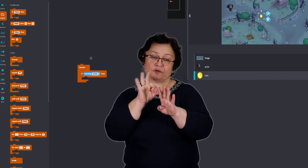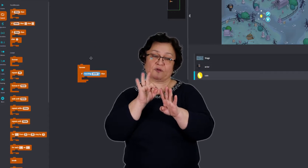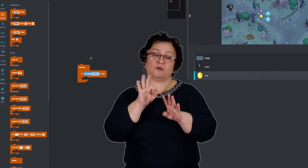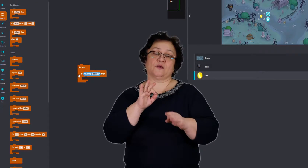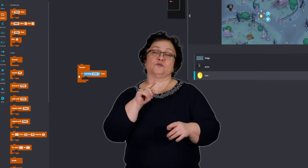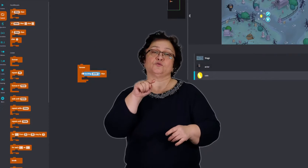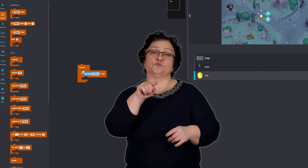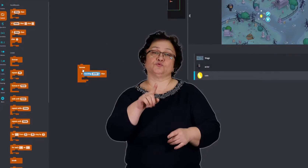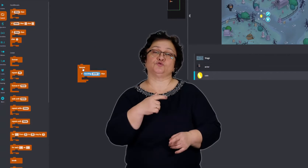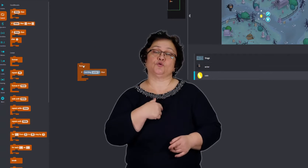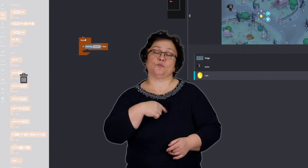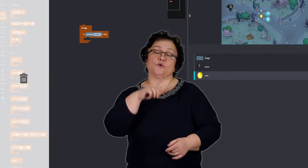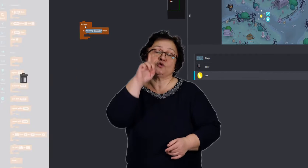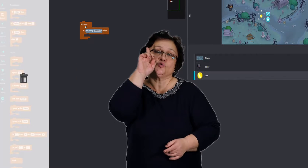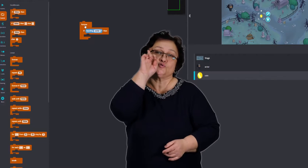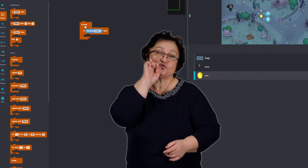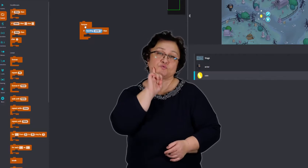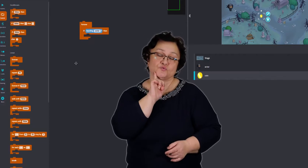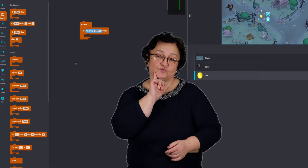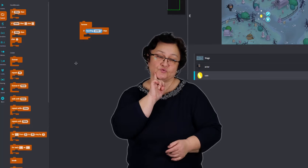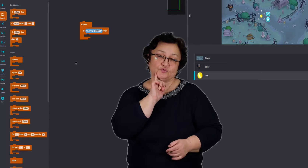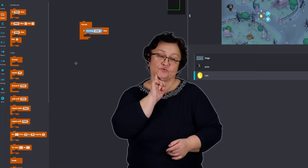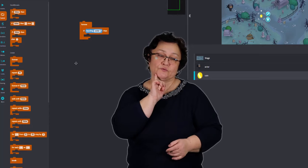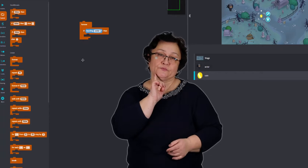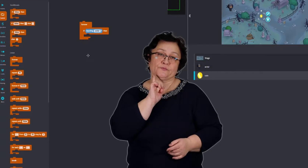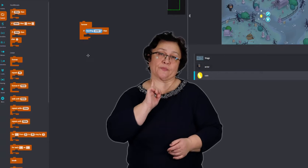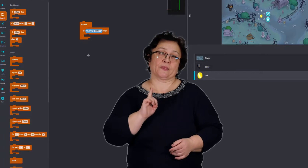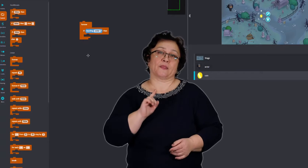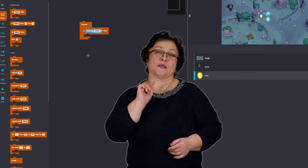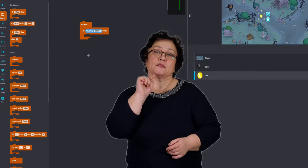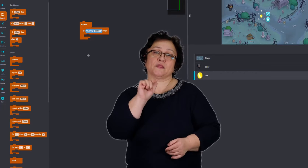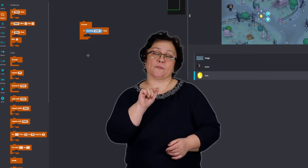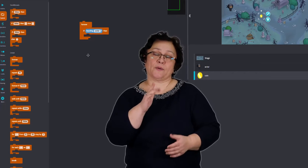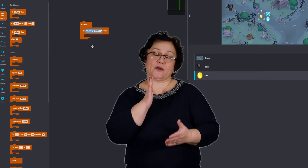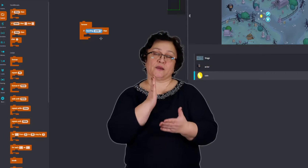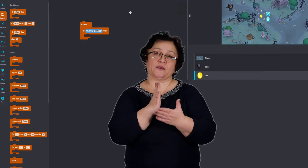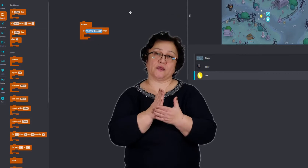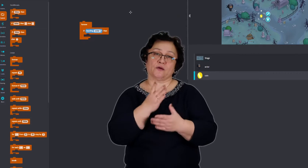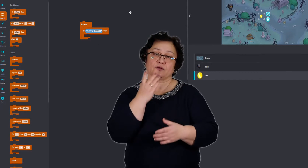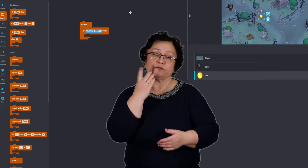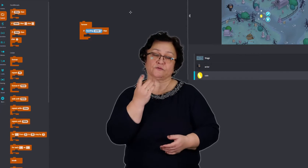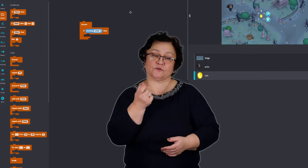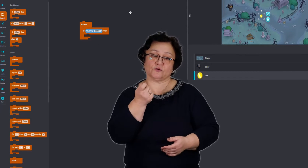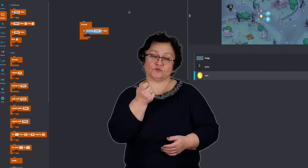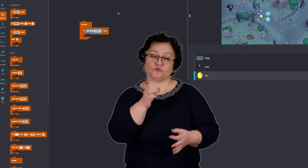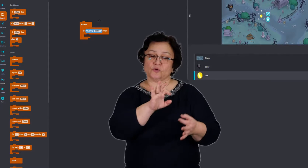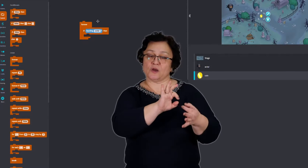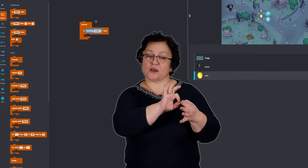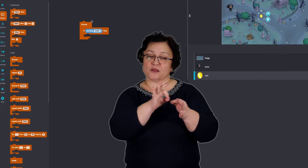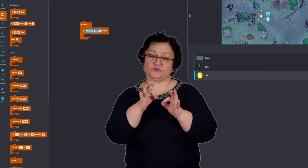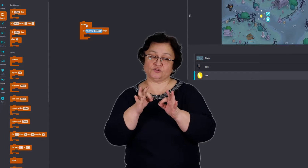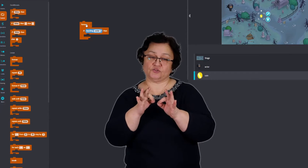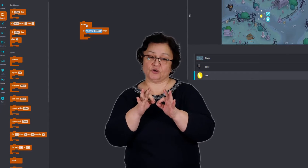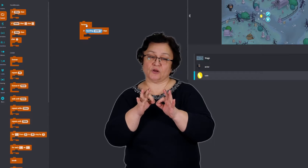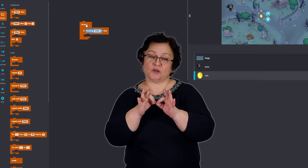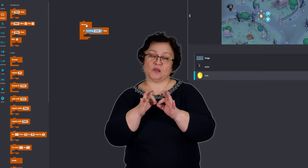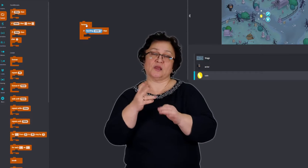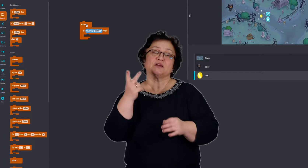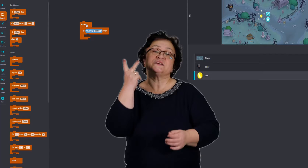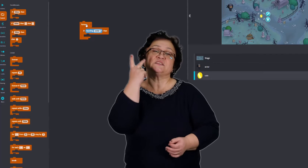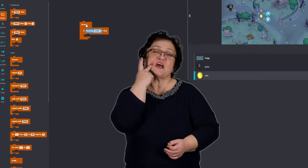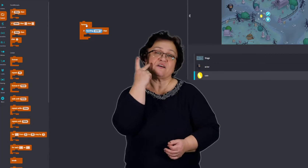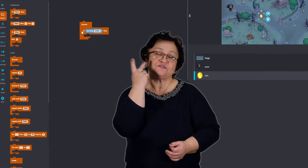тому що мені так зручніше. От. Тепер у нас є шматочок речення.